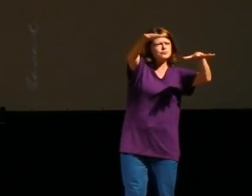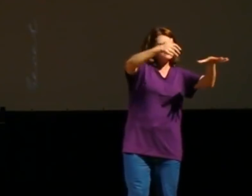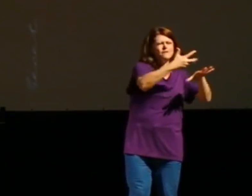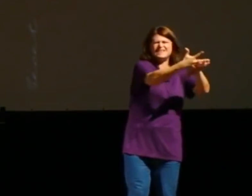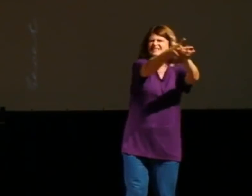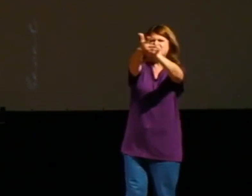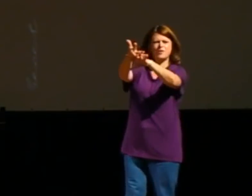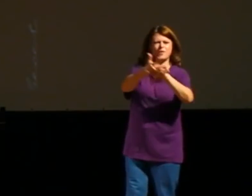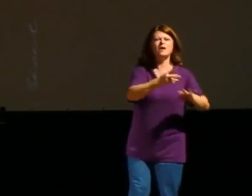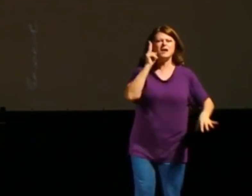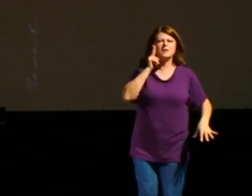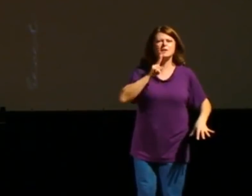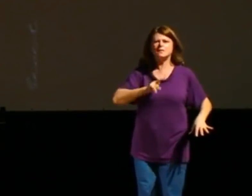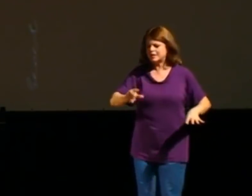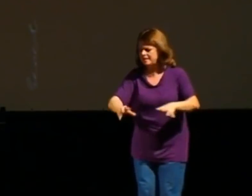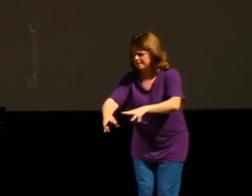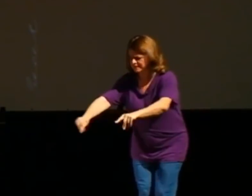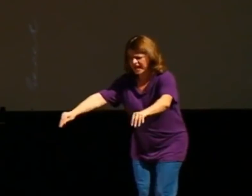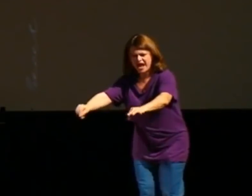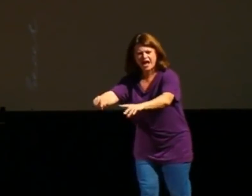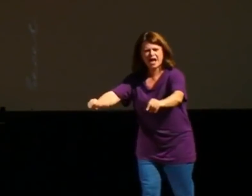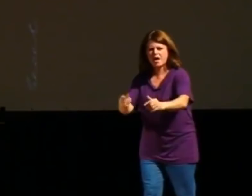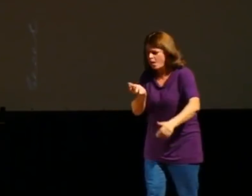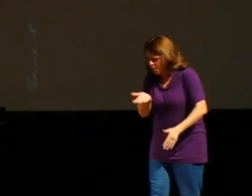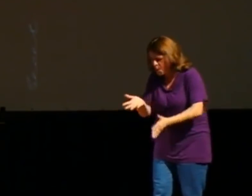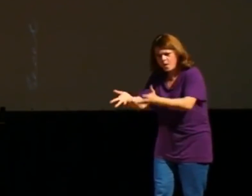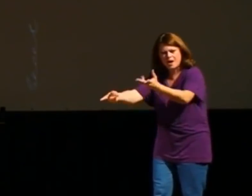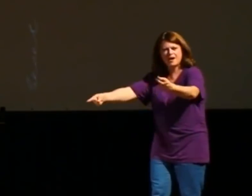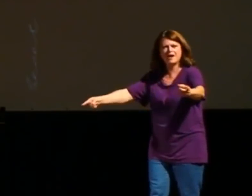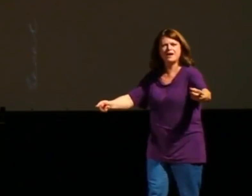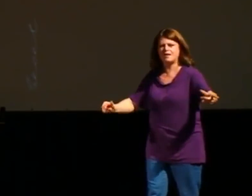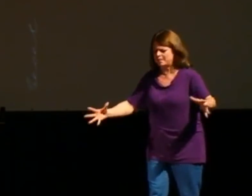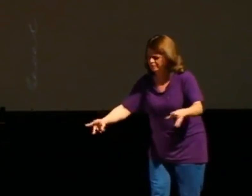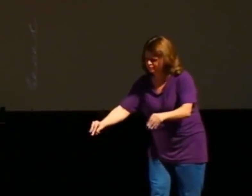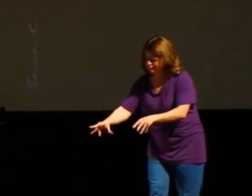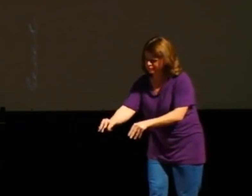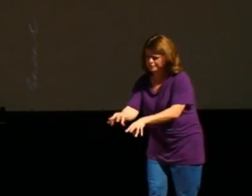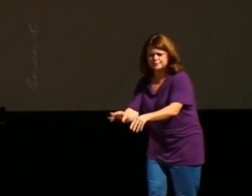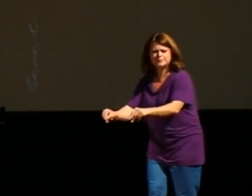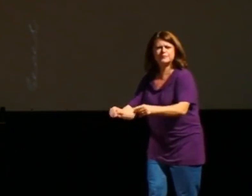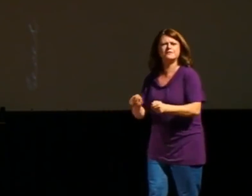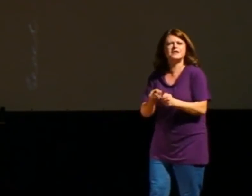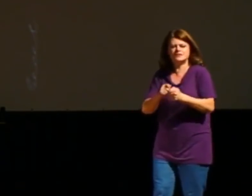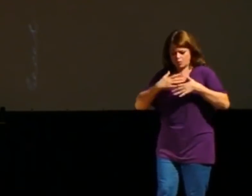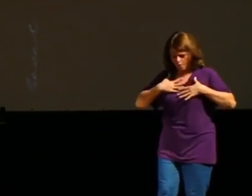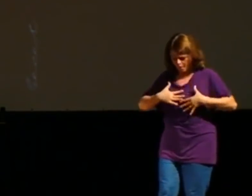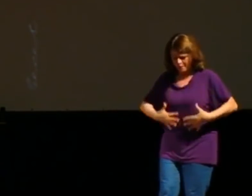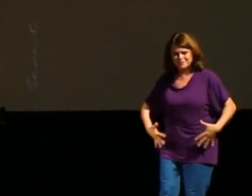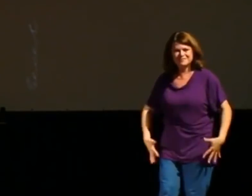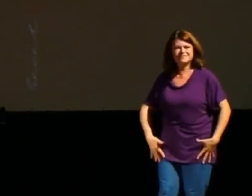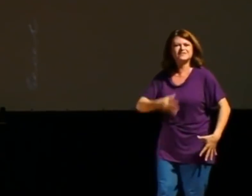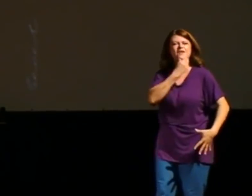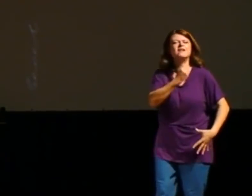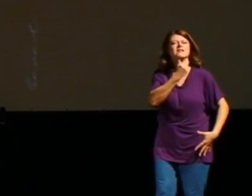do barro, cuspiu, fiz a cabeça, os olhos, a orelha, o nariz, eu fiz o corpo do homem do barro.